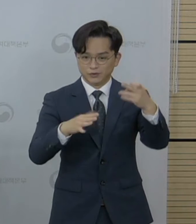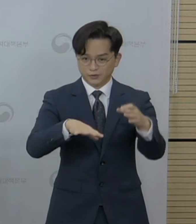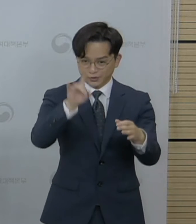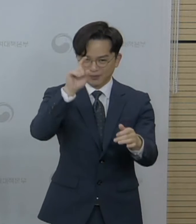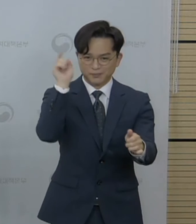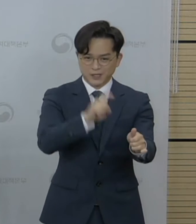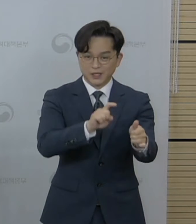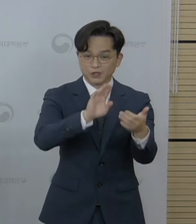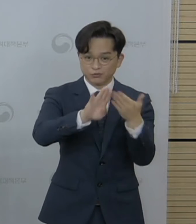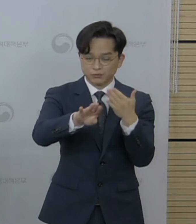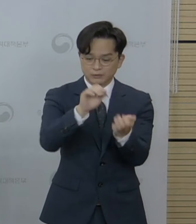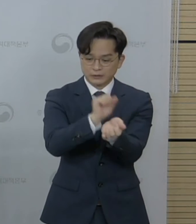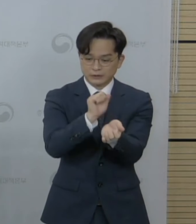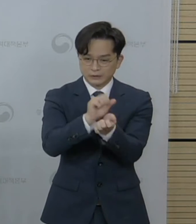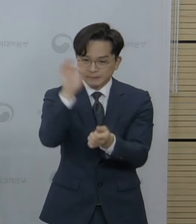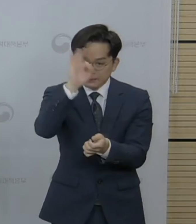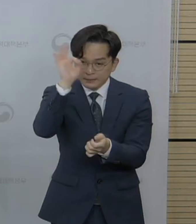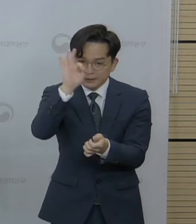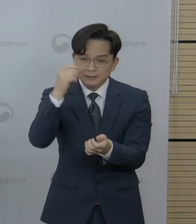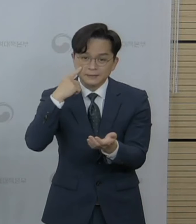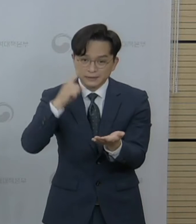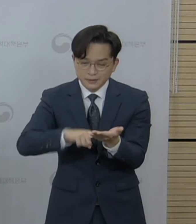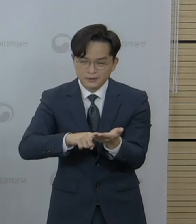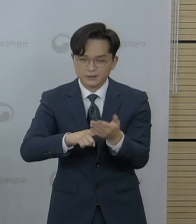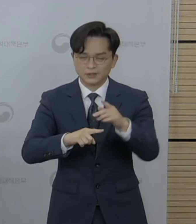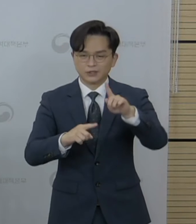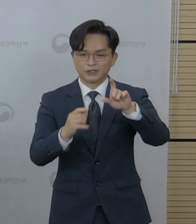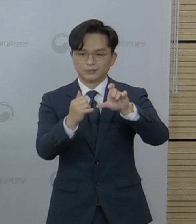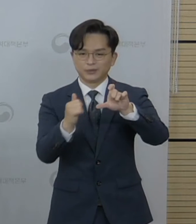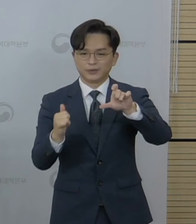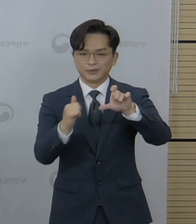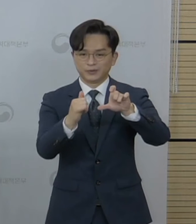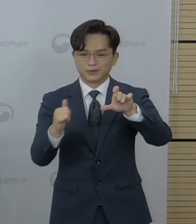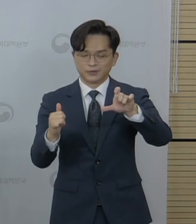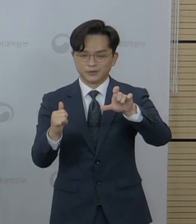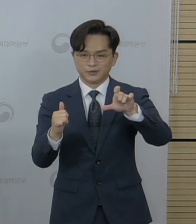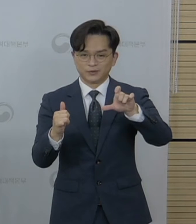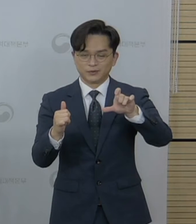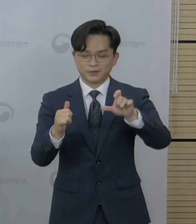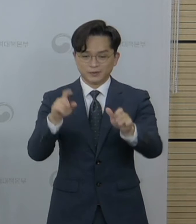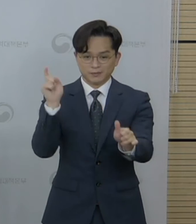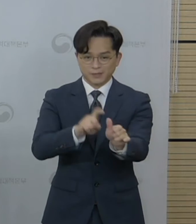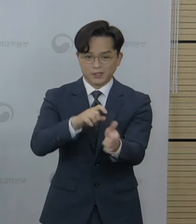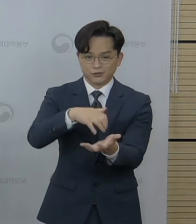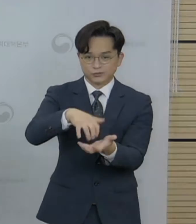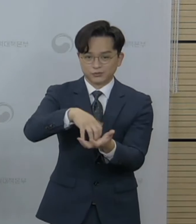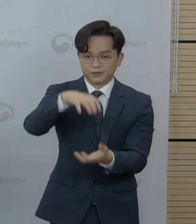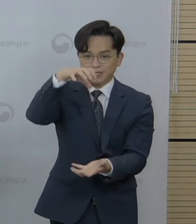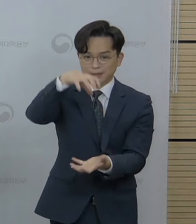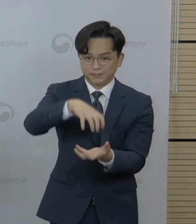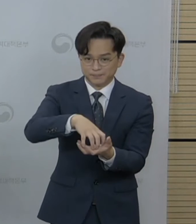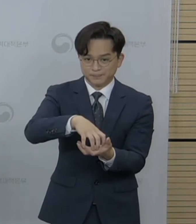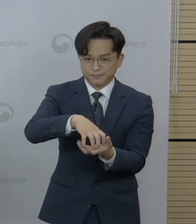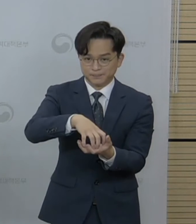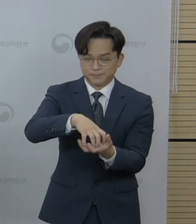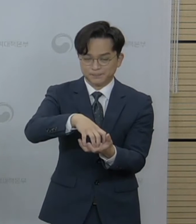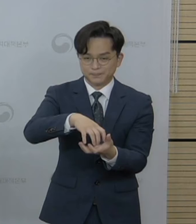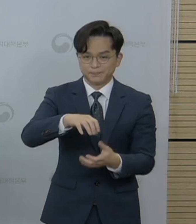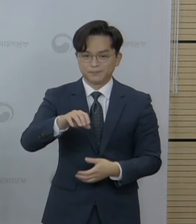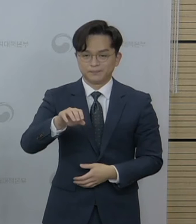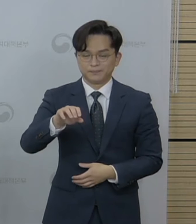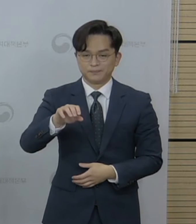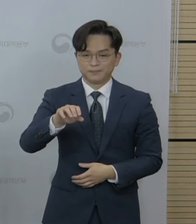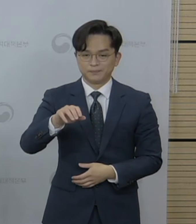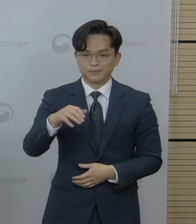확진자 발생 이후 접촉자 조사 중 15명이 추가 확진되어 현재까지 누적 확진자는